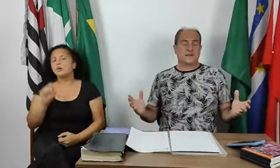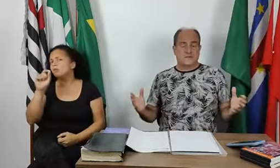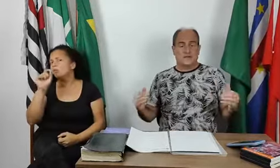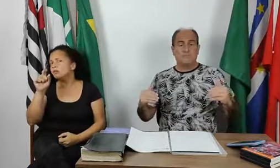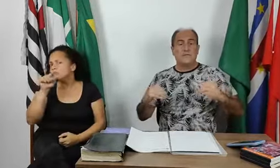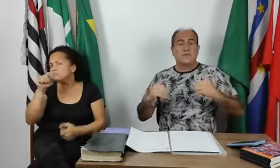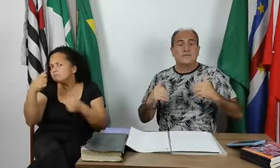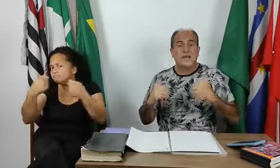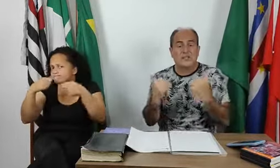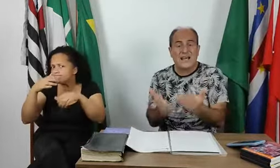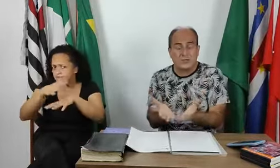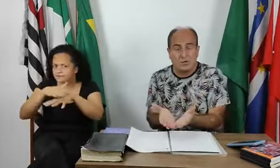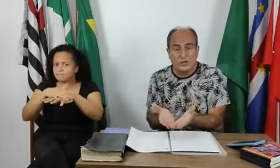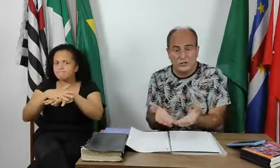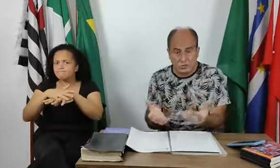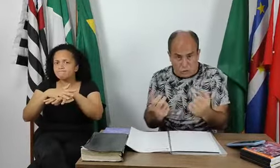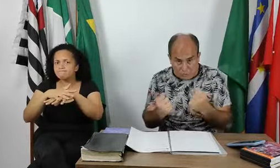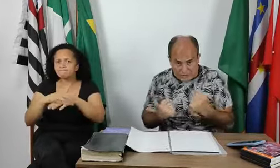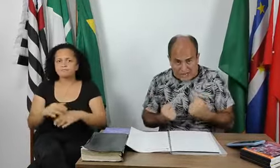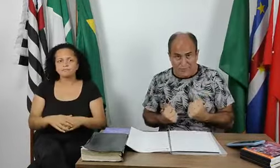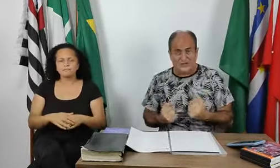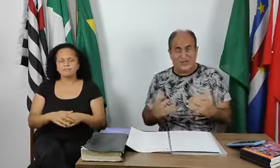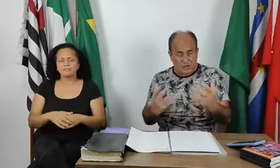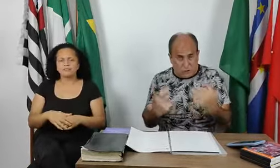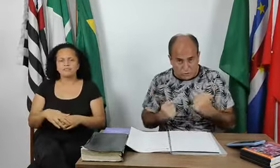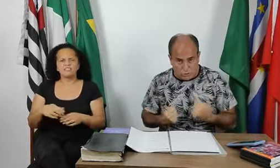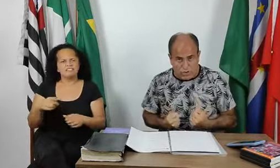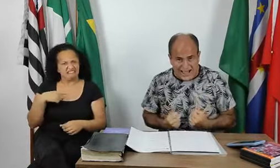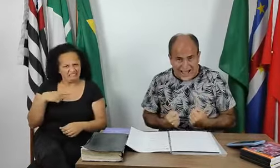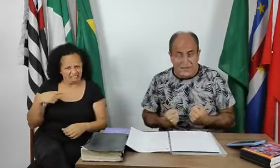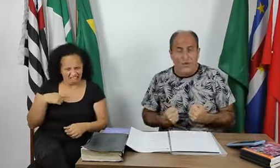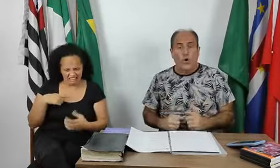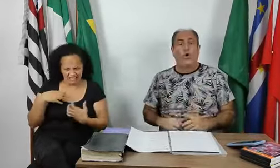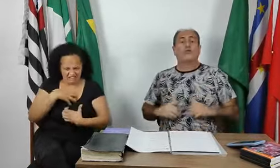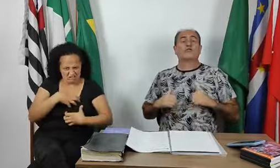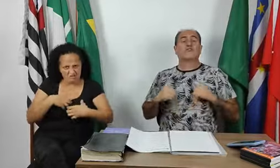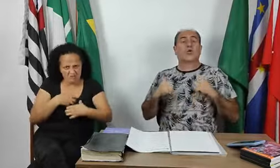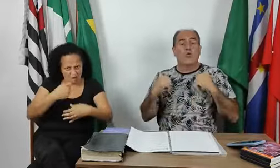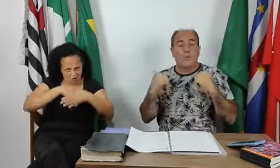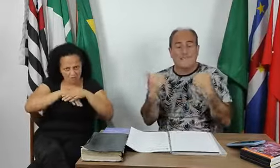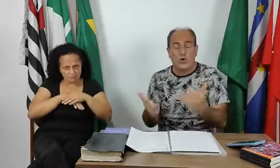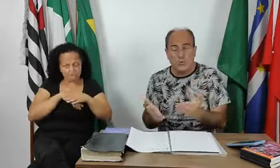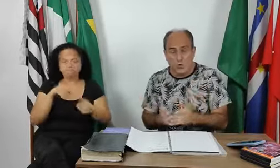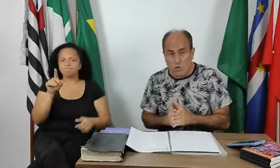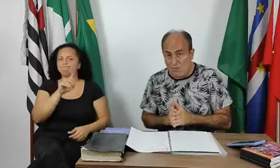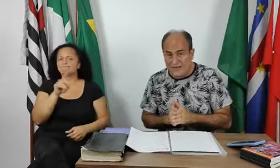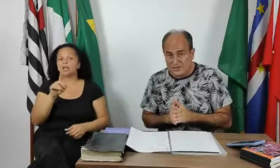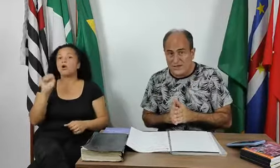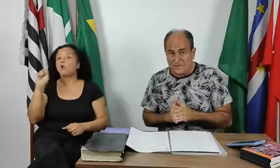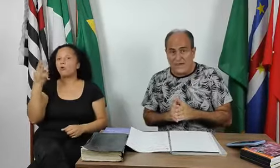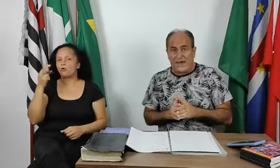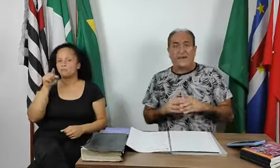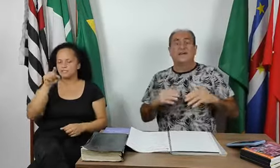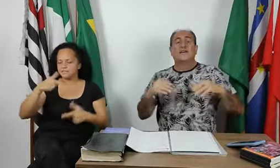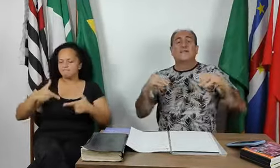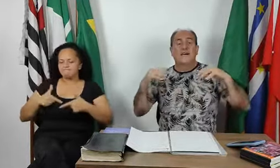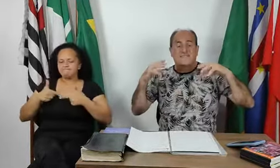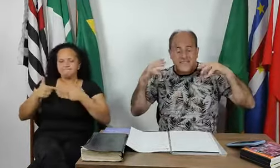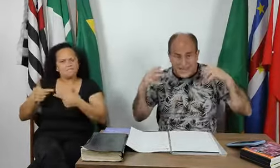que fazer? Deixar tudo isso dominar você, te controlar, ou você combater o bom combate da